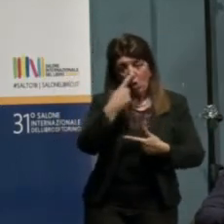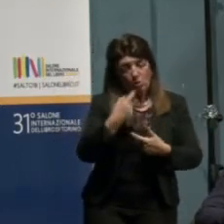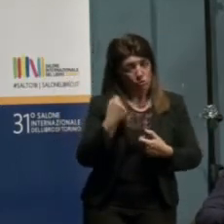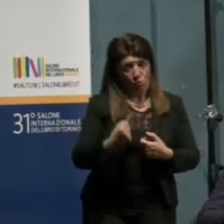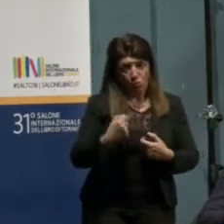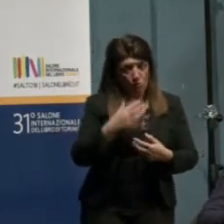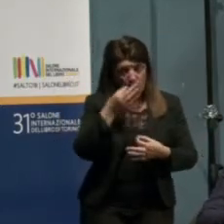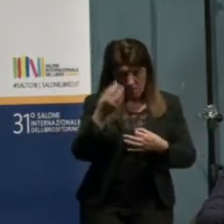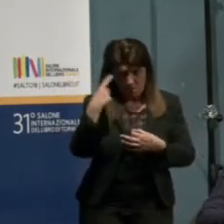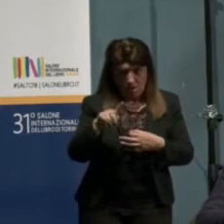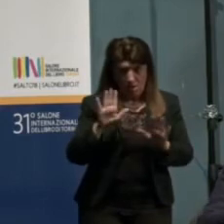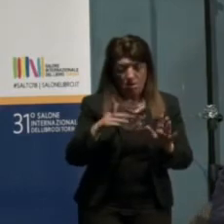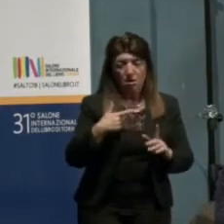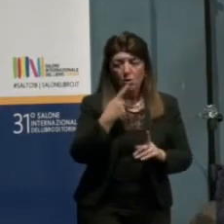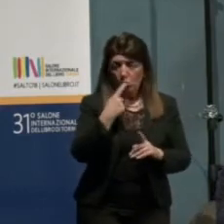un punto